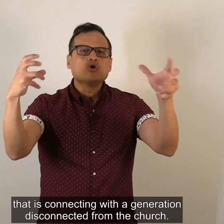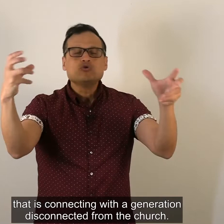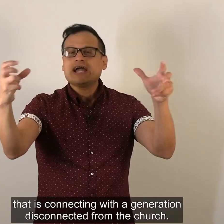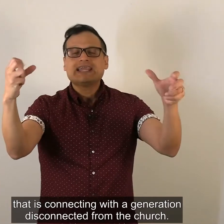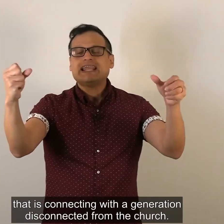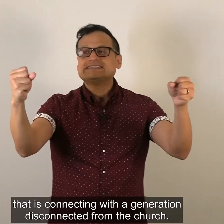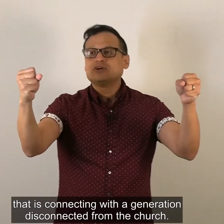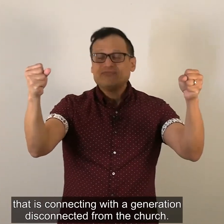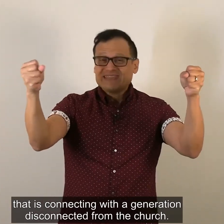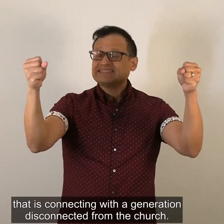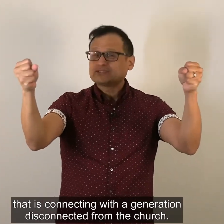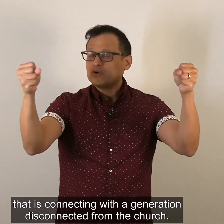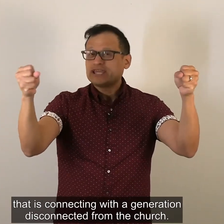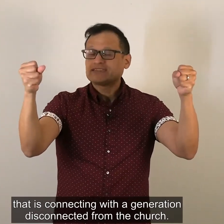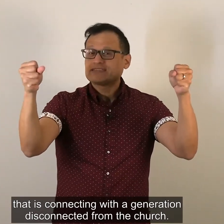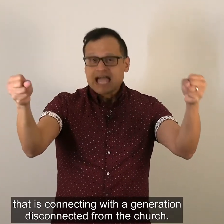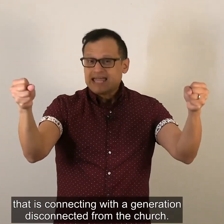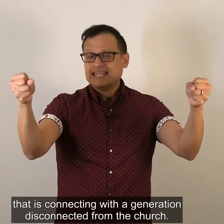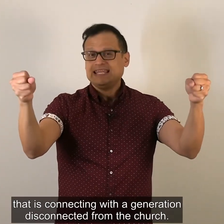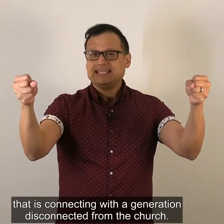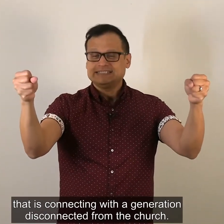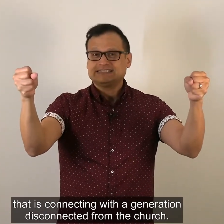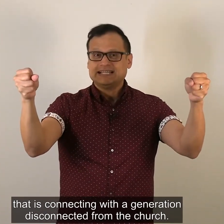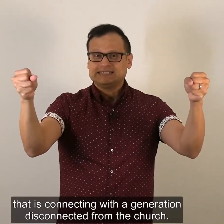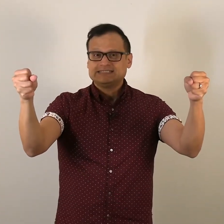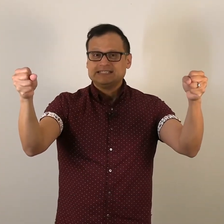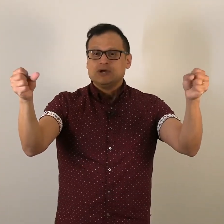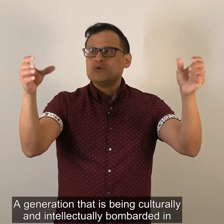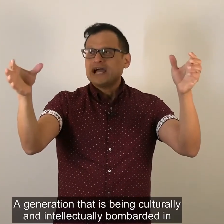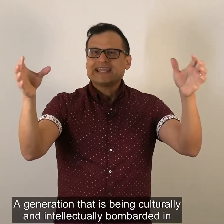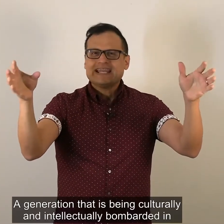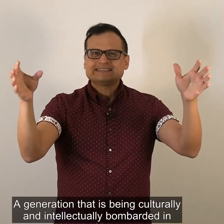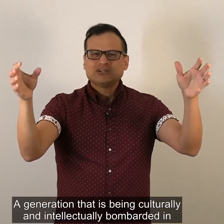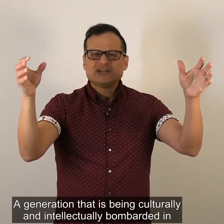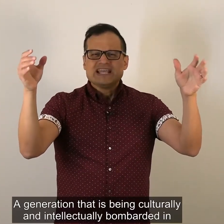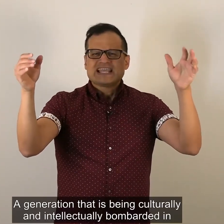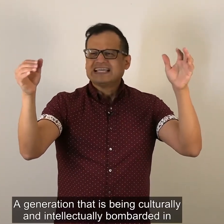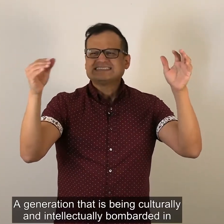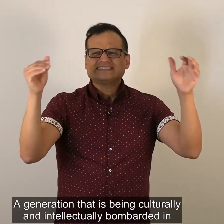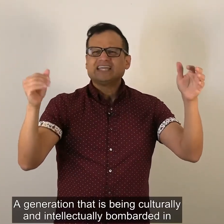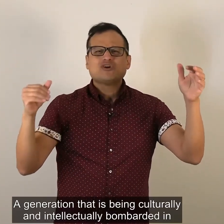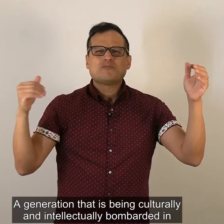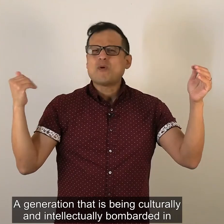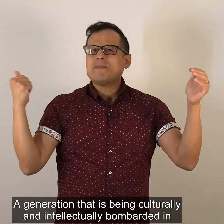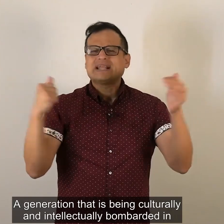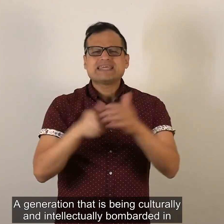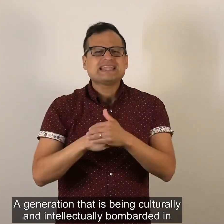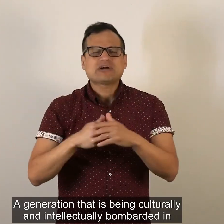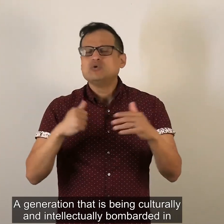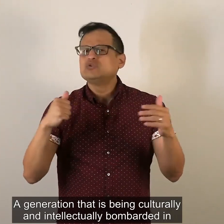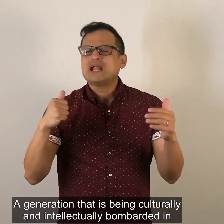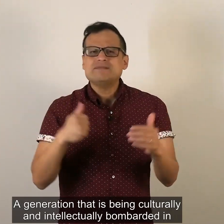una generación desconectada de la iglesia, una generación que está siendo bombardeada